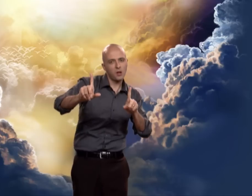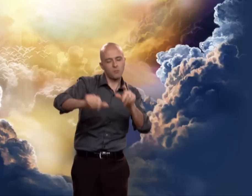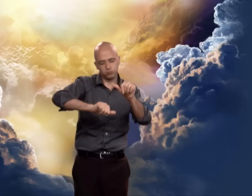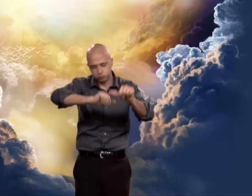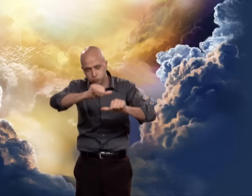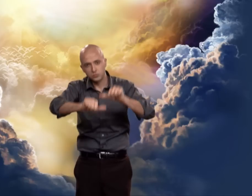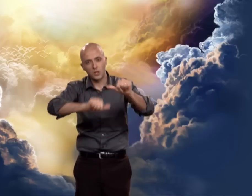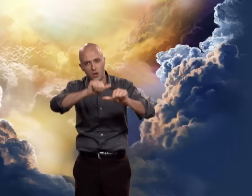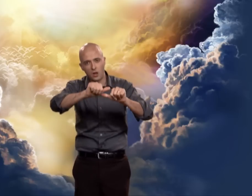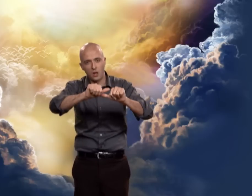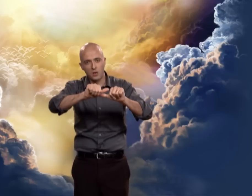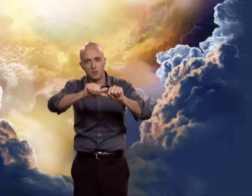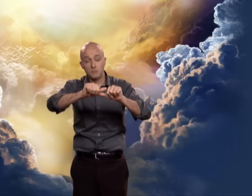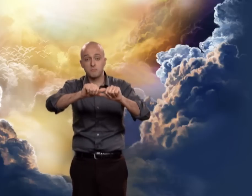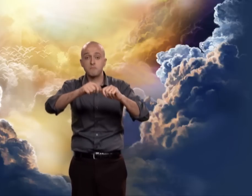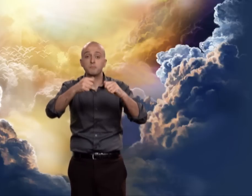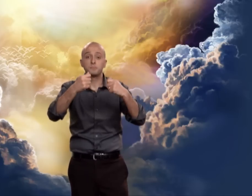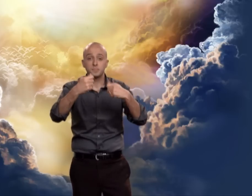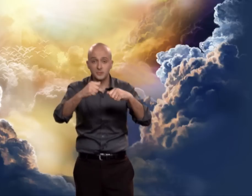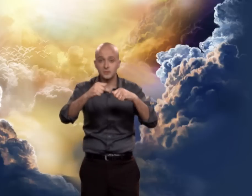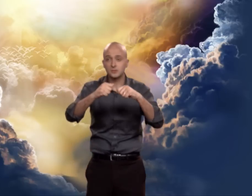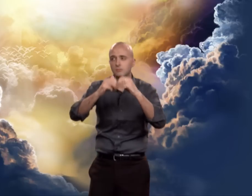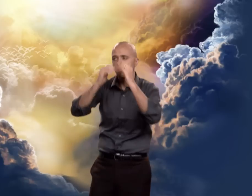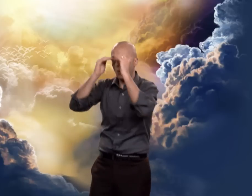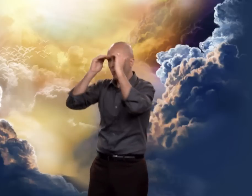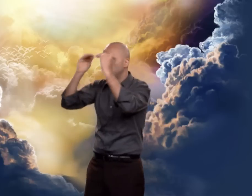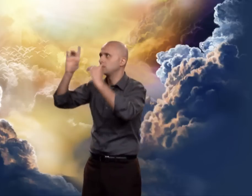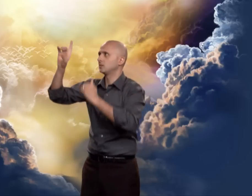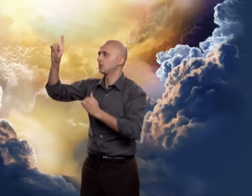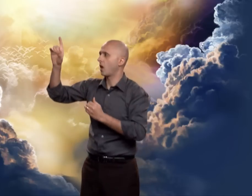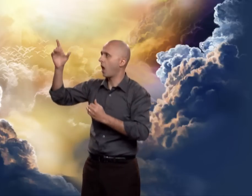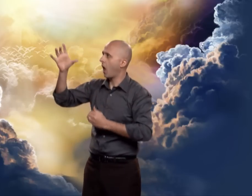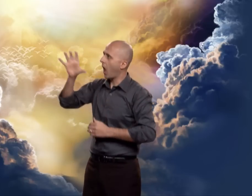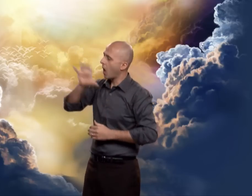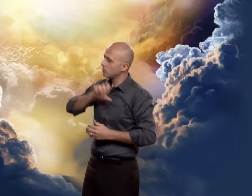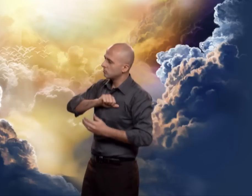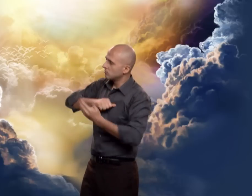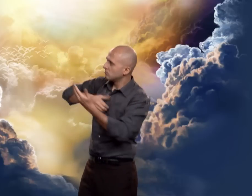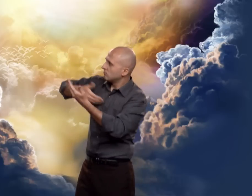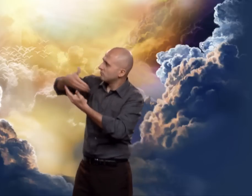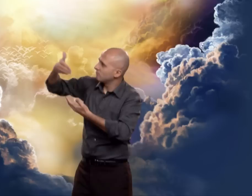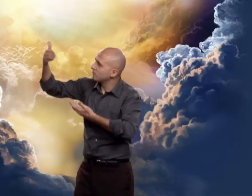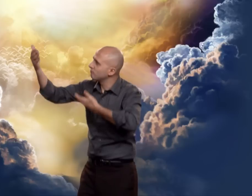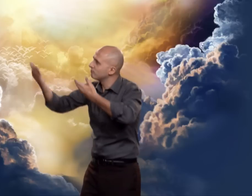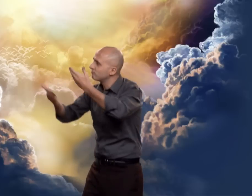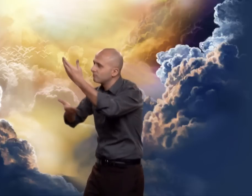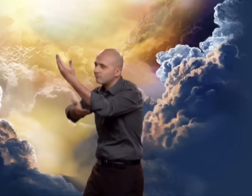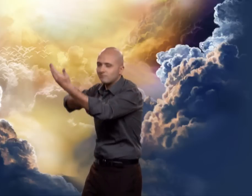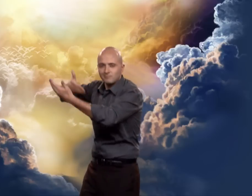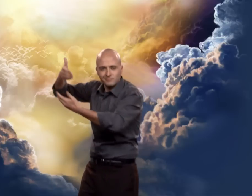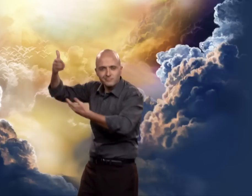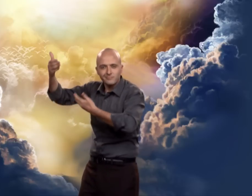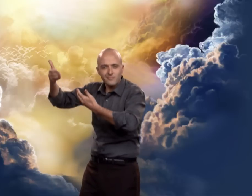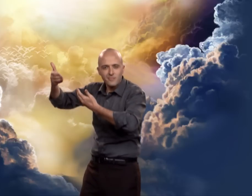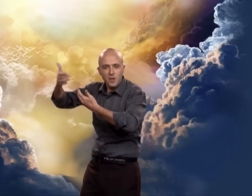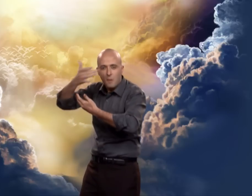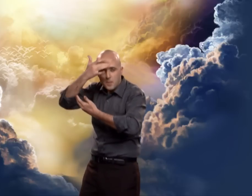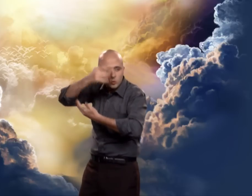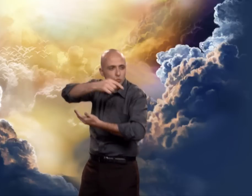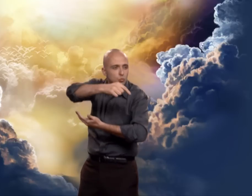carregar sua própria culpa e castigo da transgressão. As condições são apresentadas.